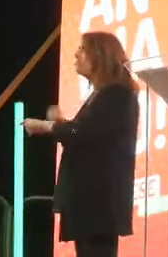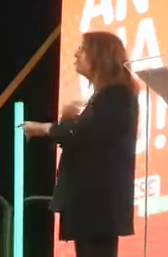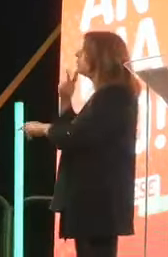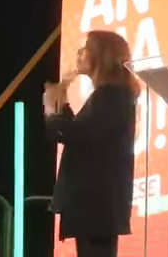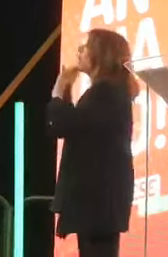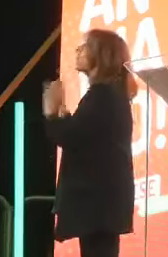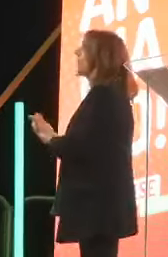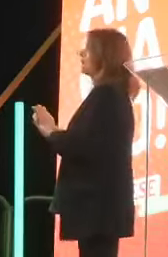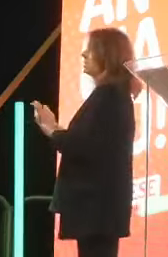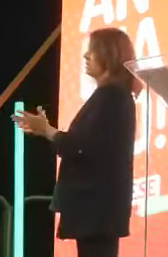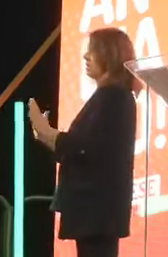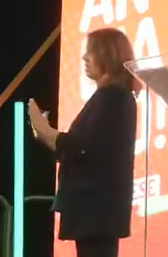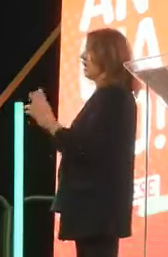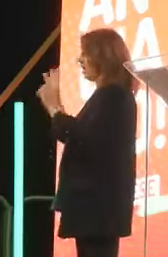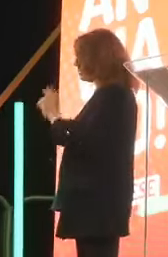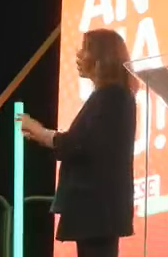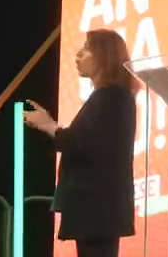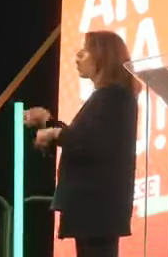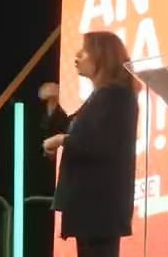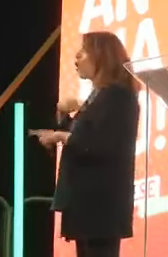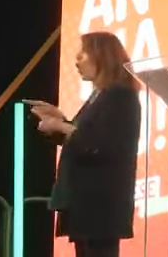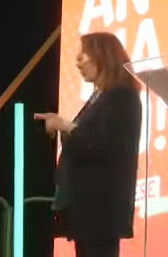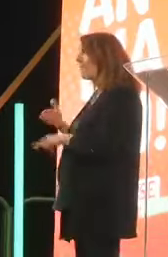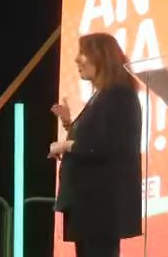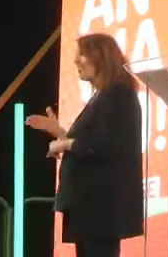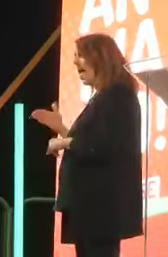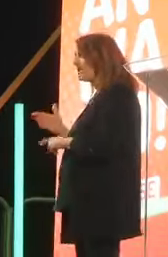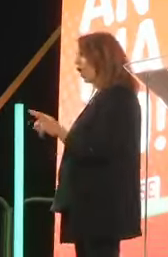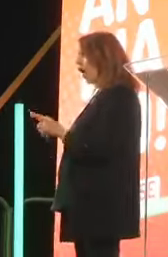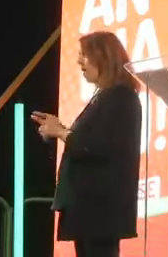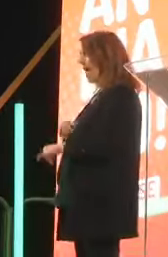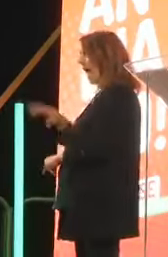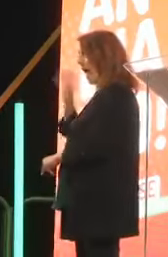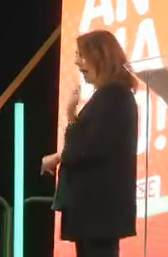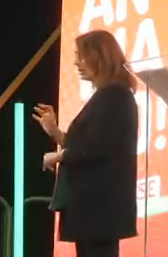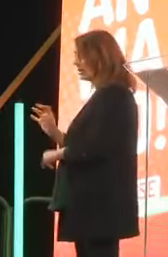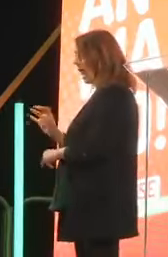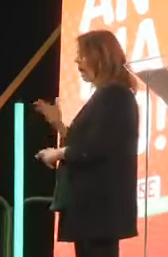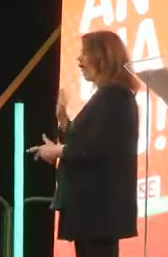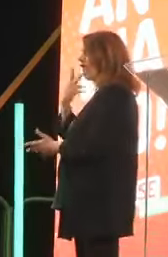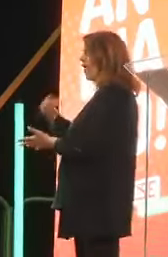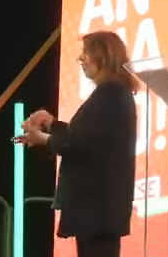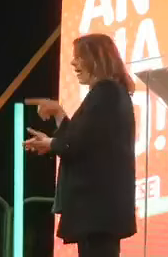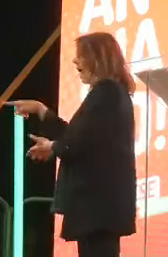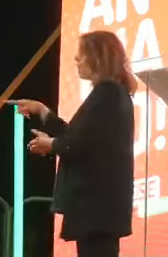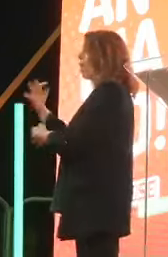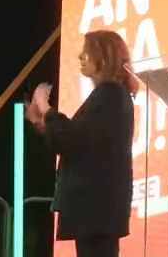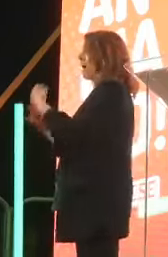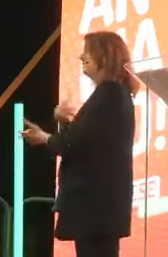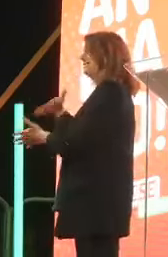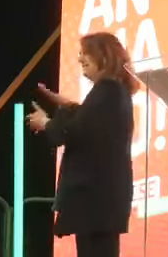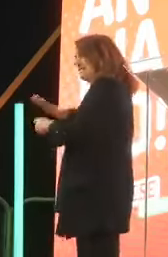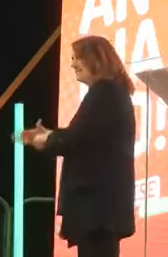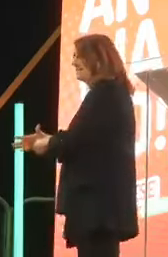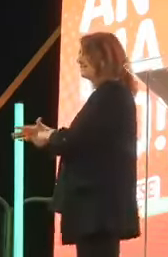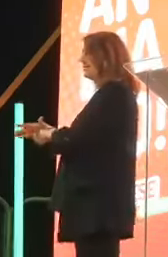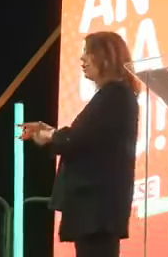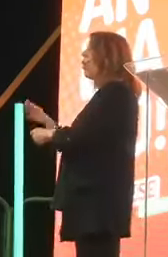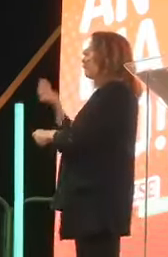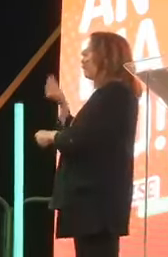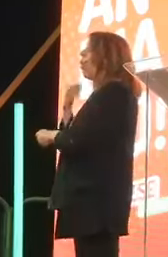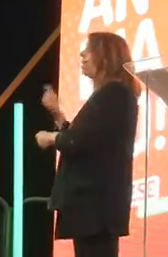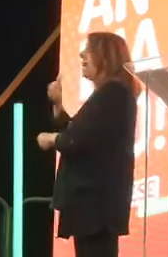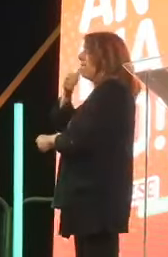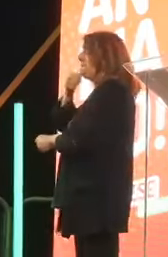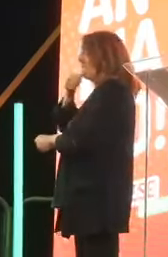ringrazio. Noi non siamo come la destra, che attacca e cerca di indebolire ogni giorno la magistratura, salvo quando